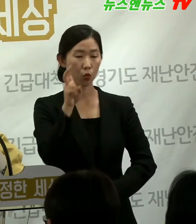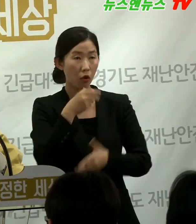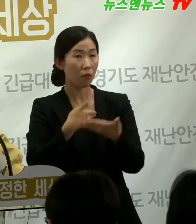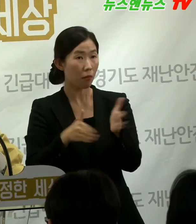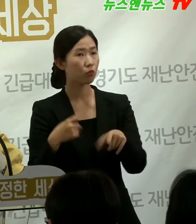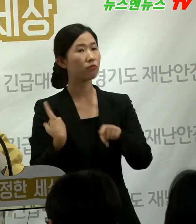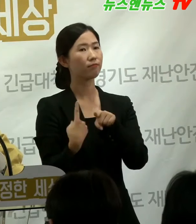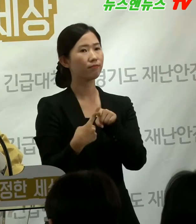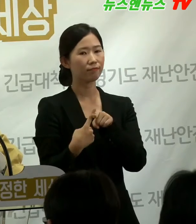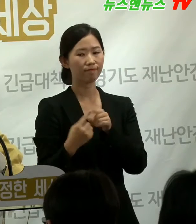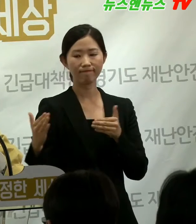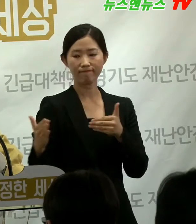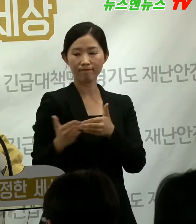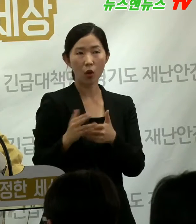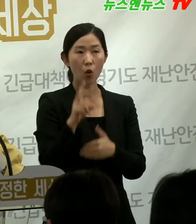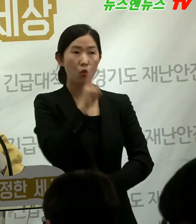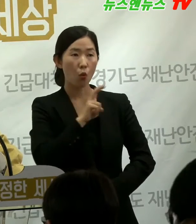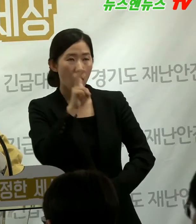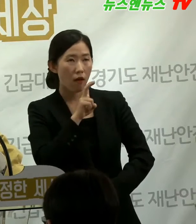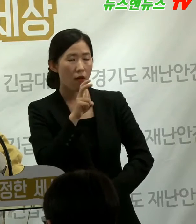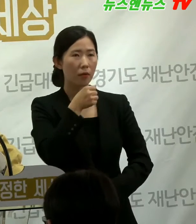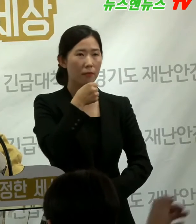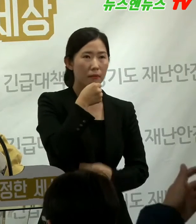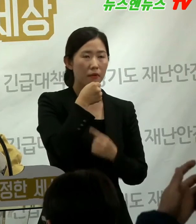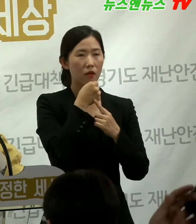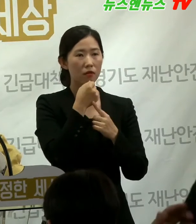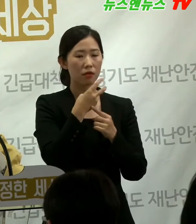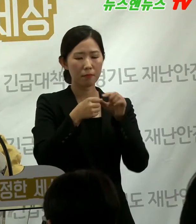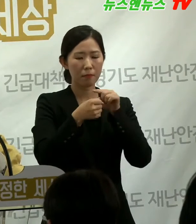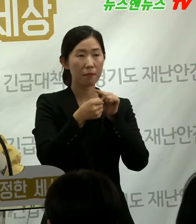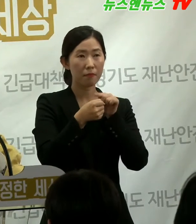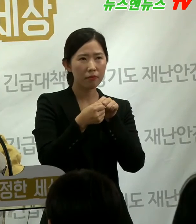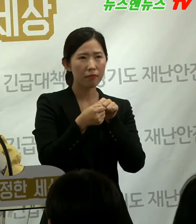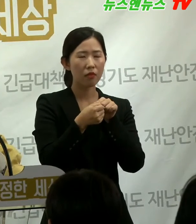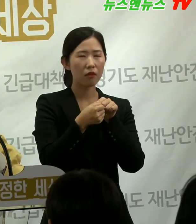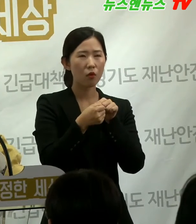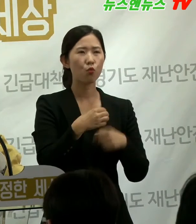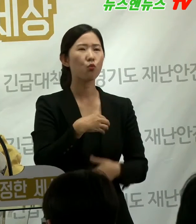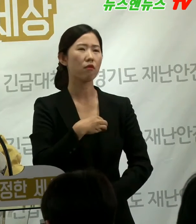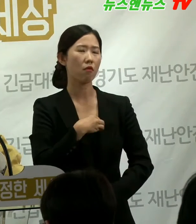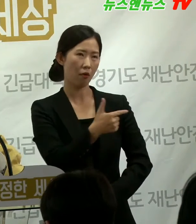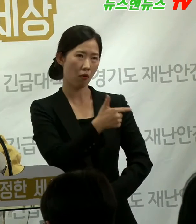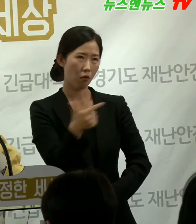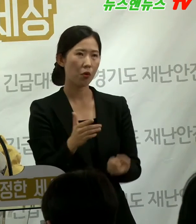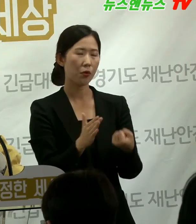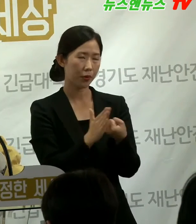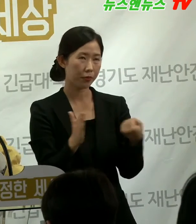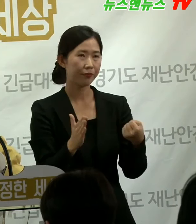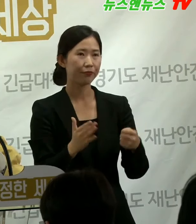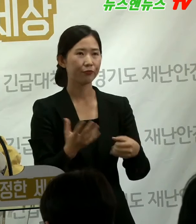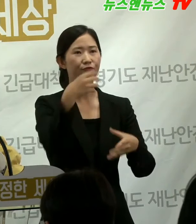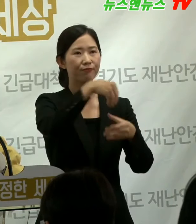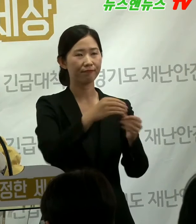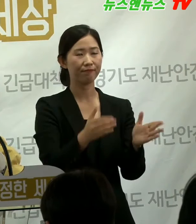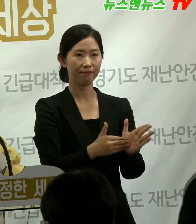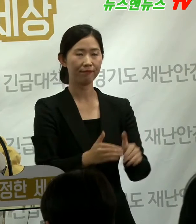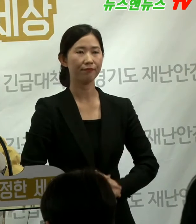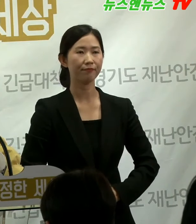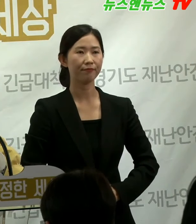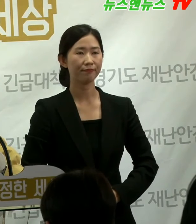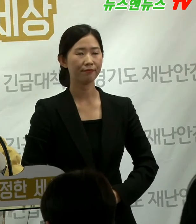하고 또 이 마이크나 이런 데 대해서 좀 위험성이 높기 때문에 그 점을 보였습니다.